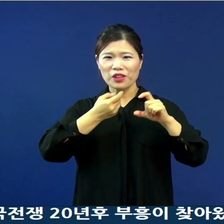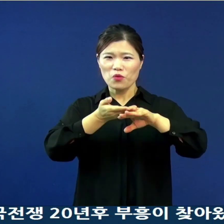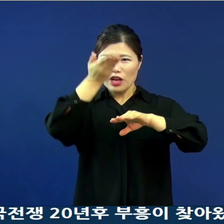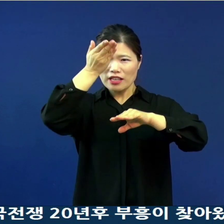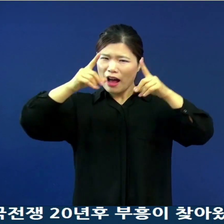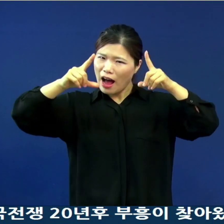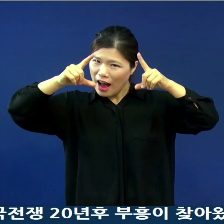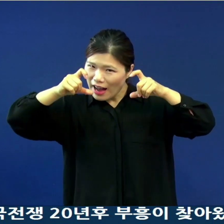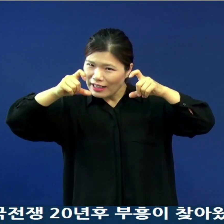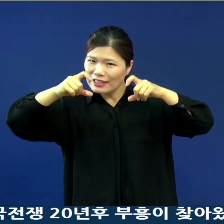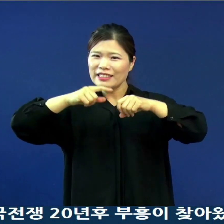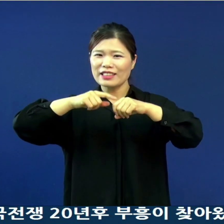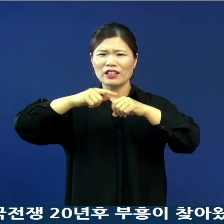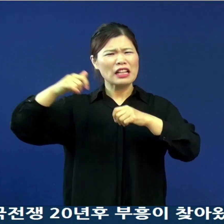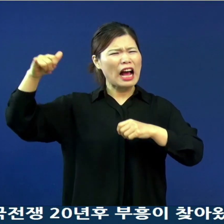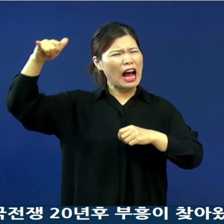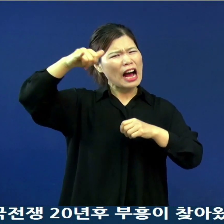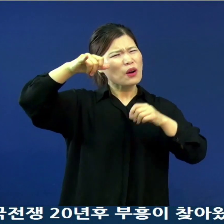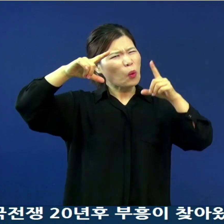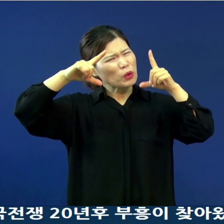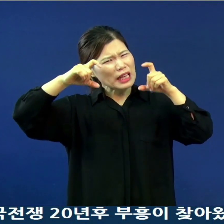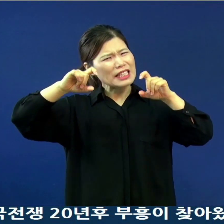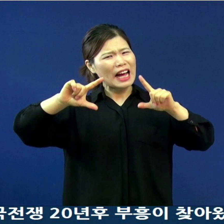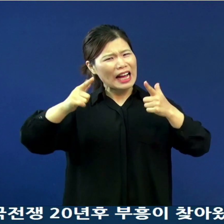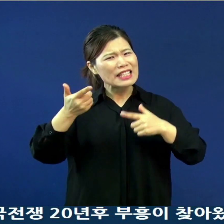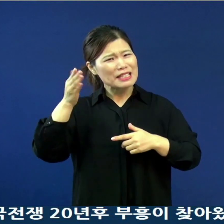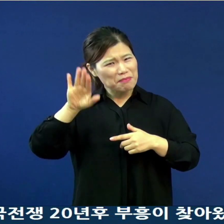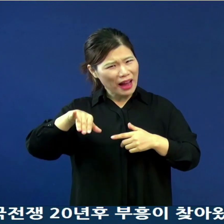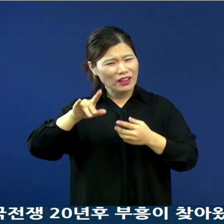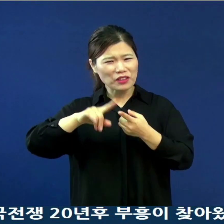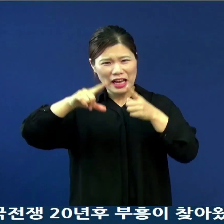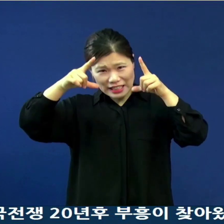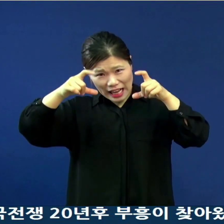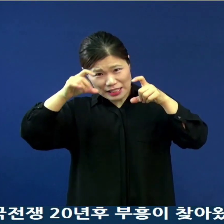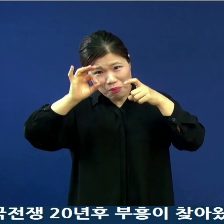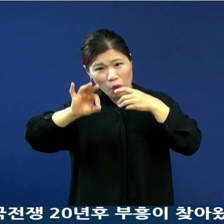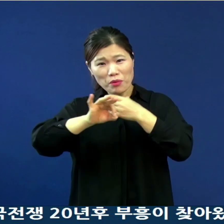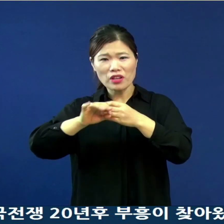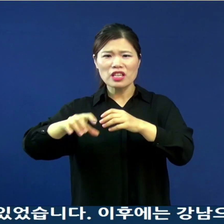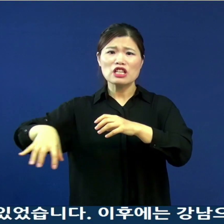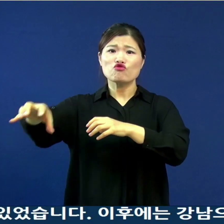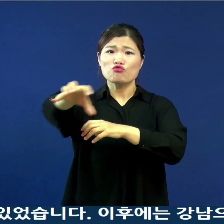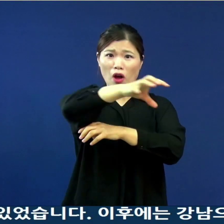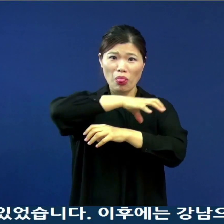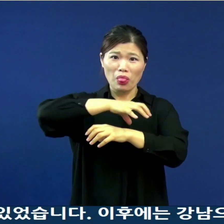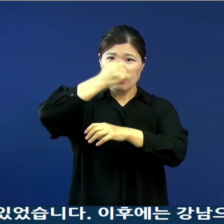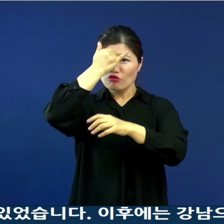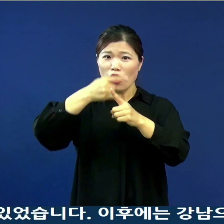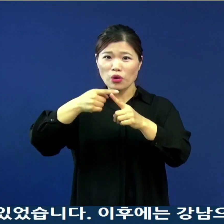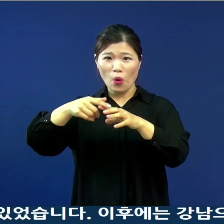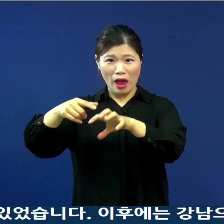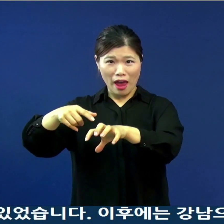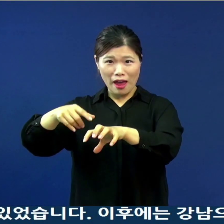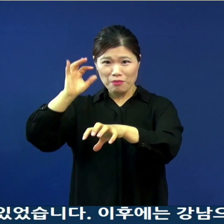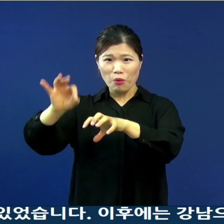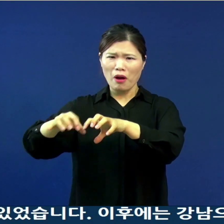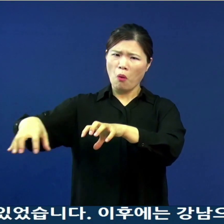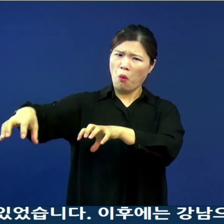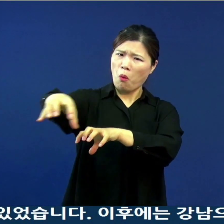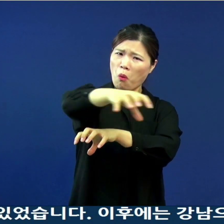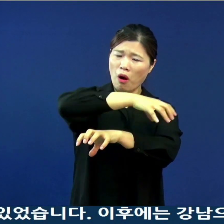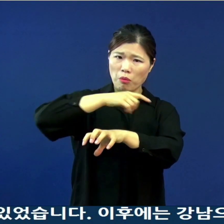찍은 항공사진은 아닌 것 같습니다. 그 사진을 이렇게 보면 이 주변에 충현교회당이 압도적인